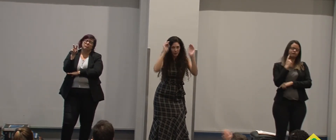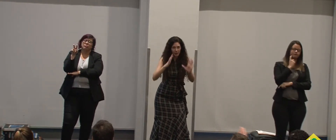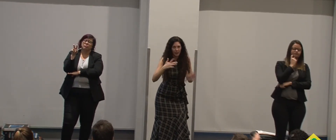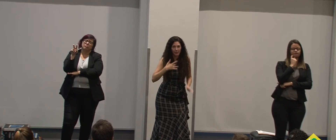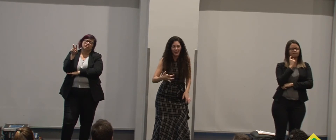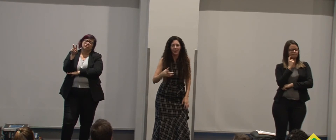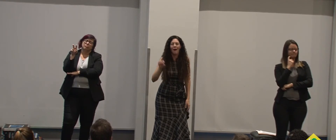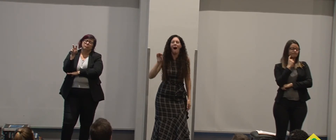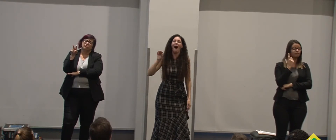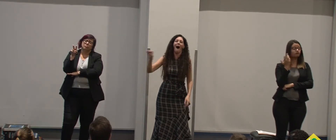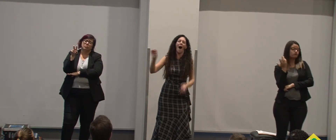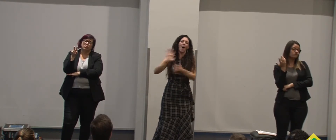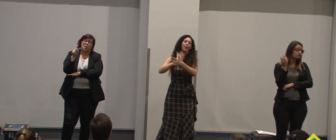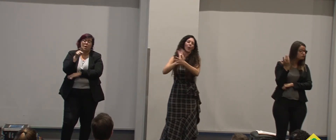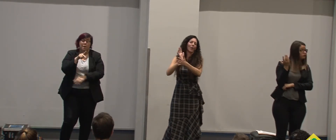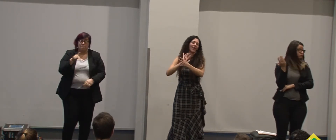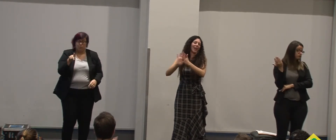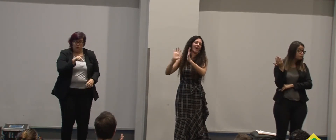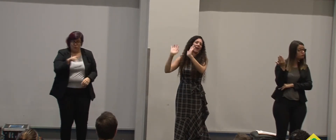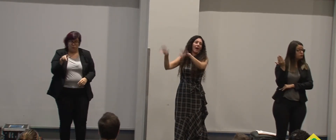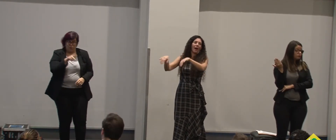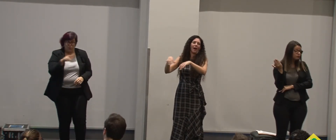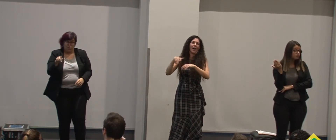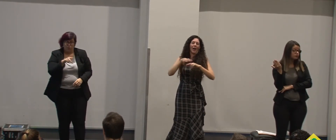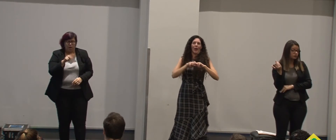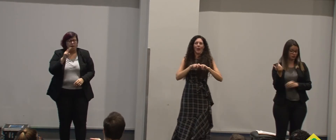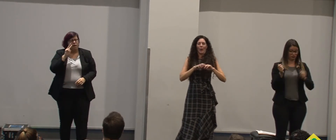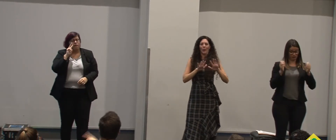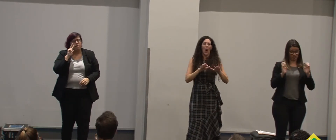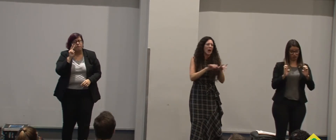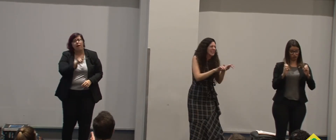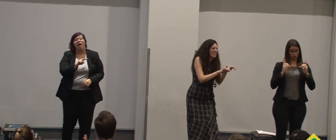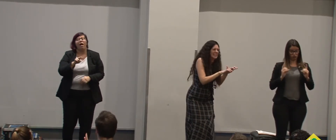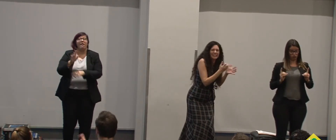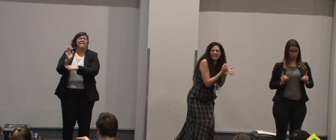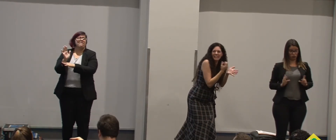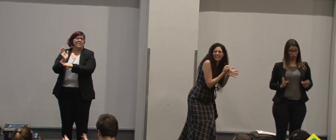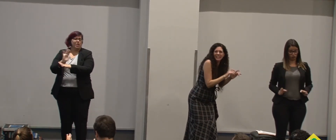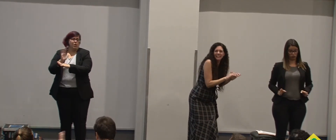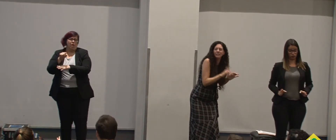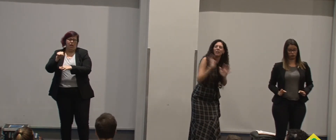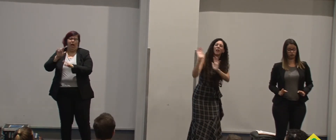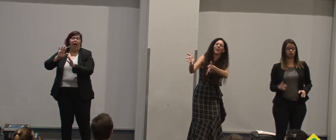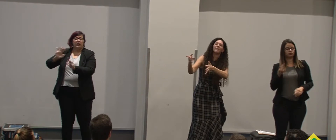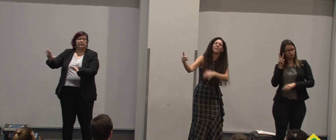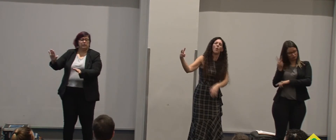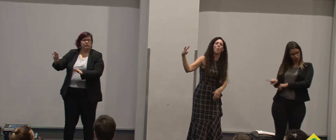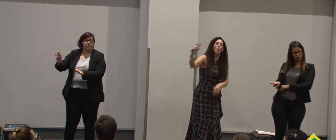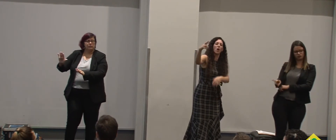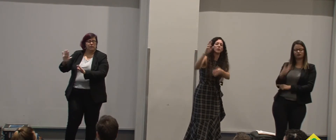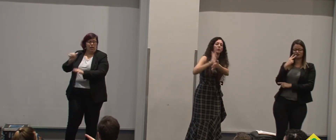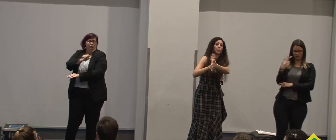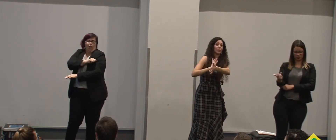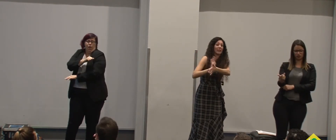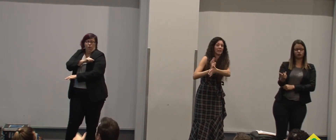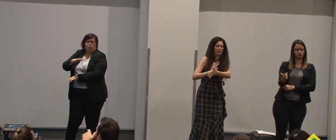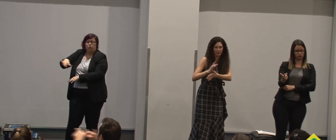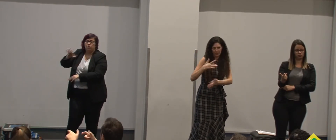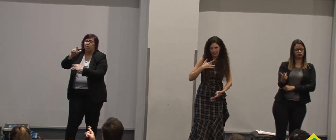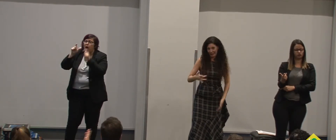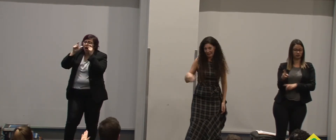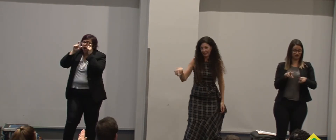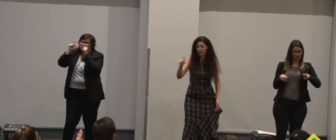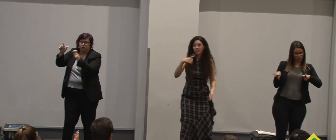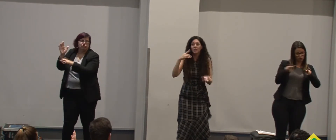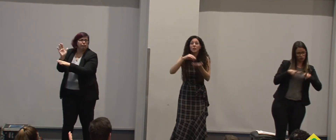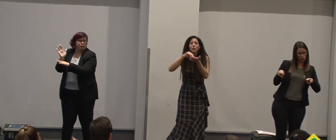é assistido inteiramente sem nenhum tipo de intervenção, os alunos eles acabam ficando entediados, acabam não